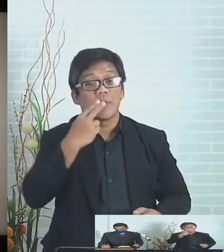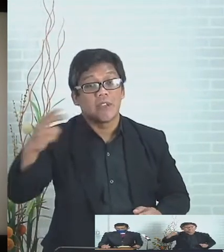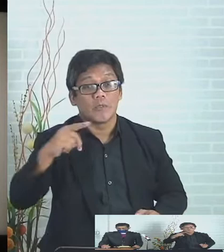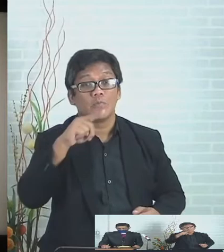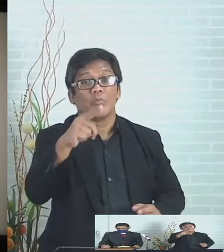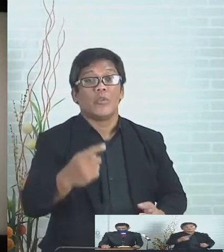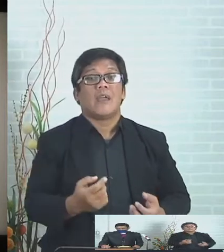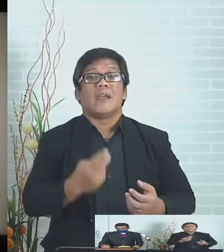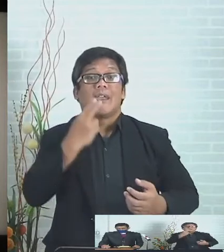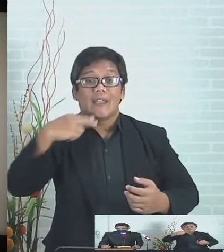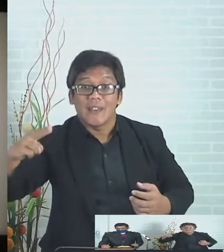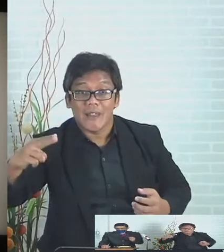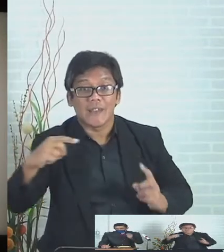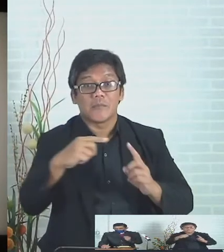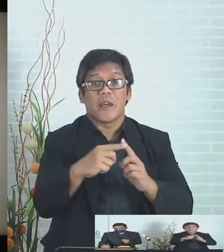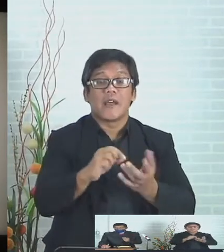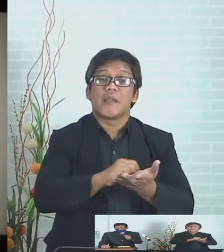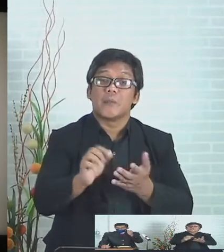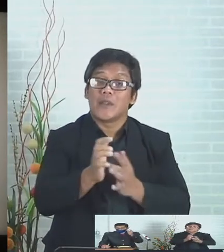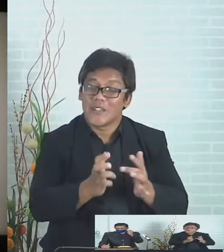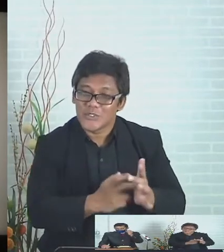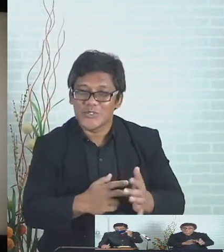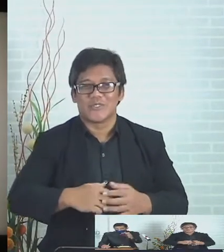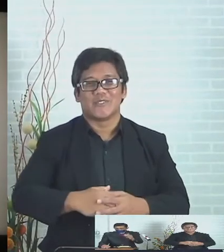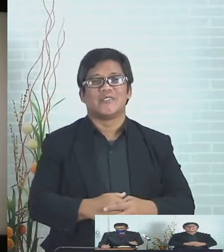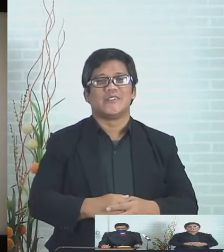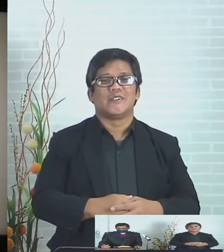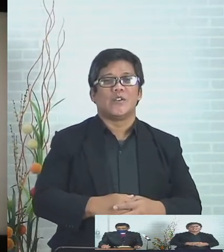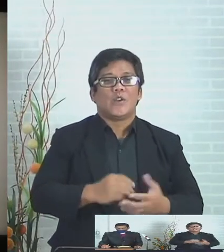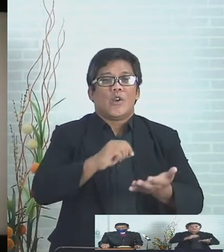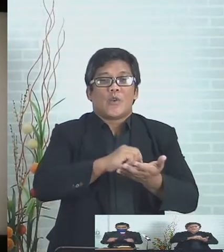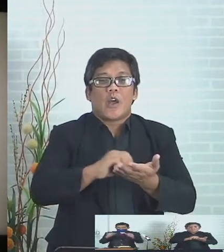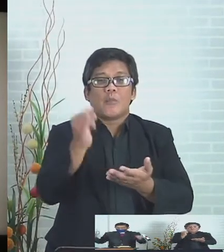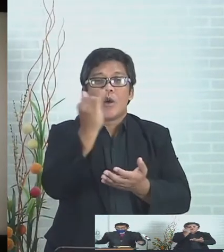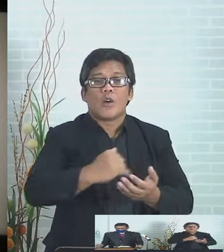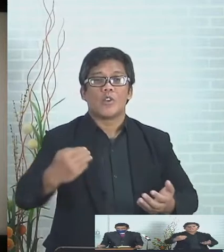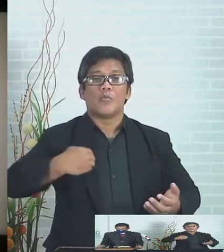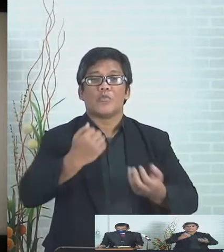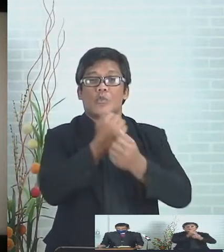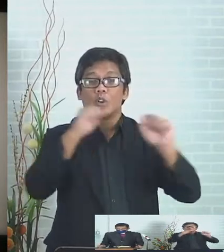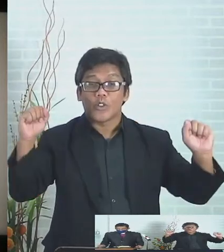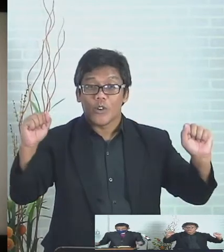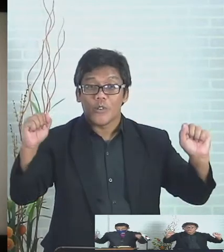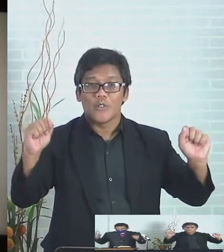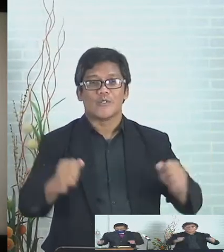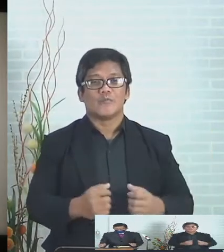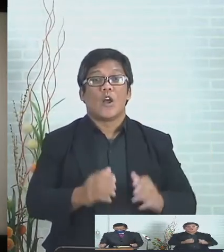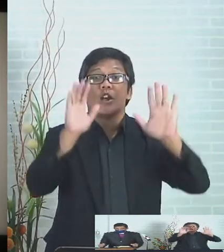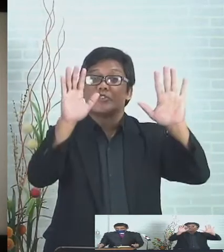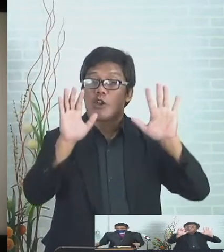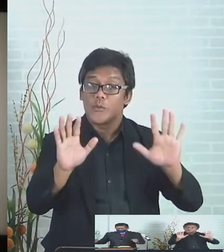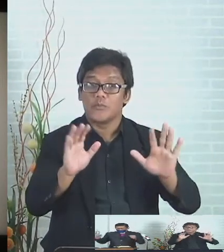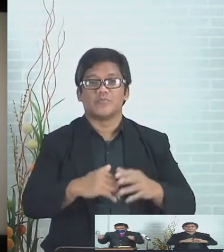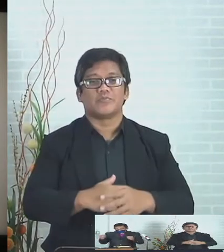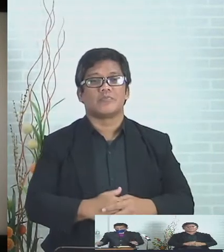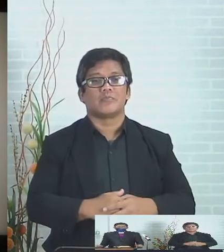nama YouTube Hai itu namanya nama yang punya kuasa punya pengaruh ya punya keajaiban